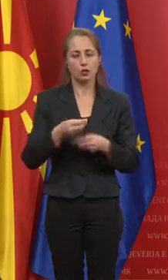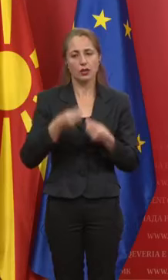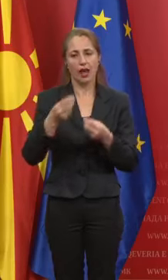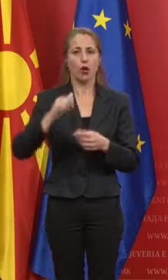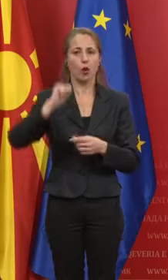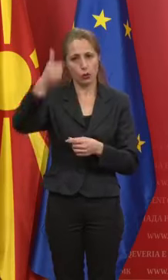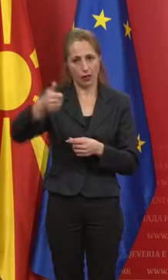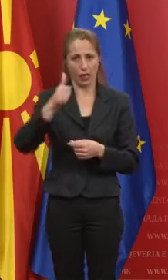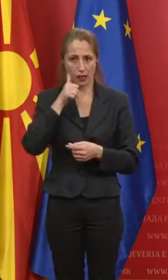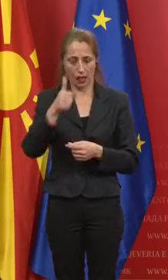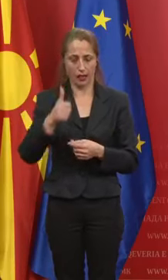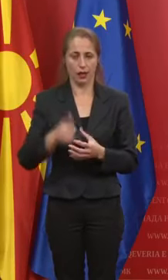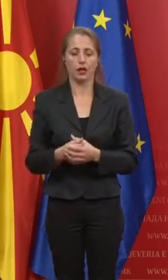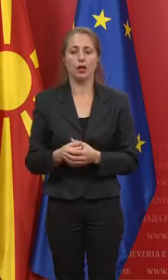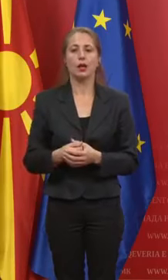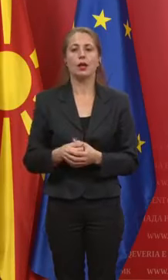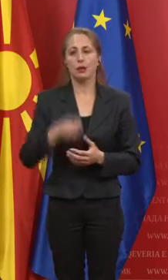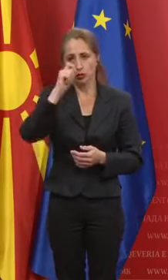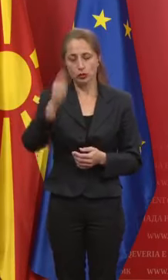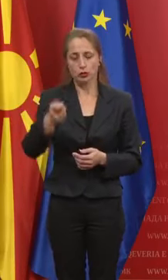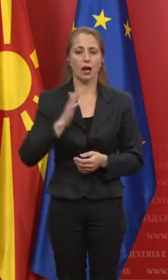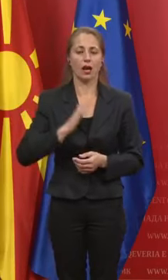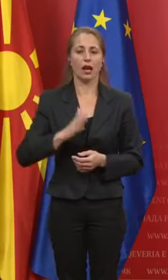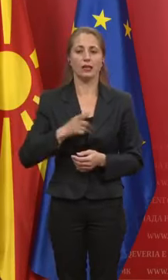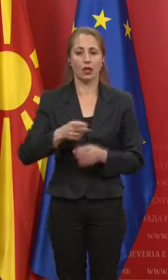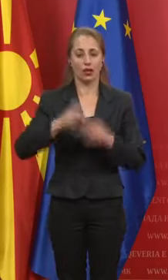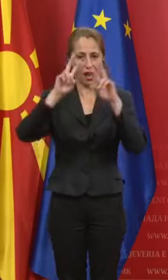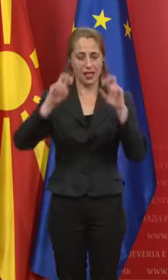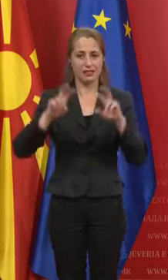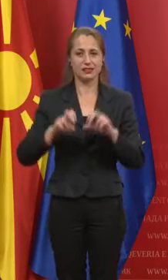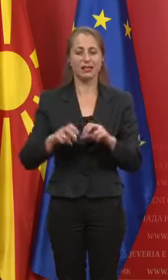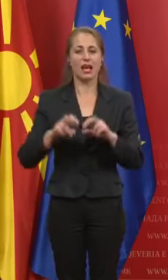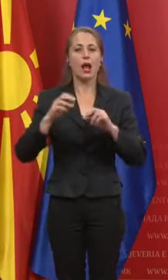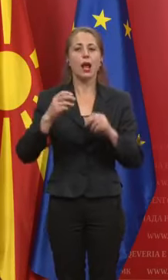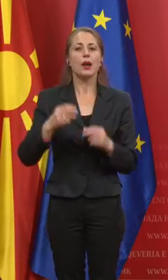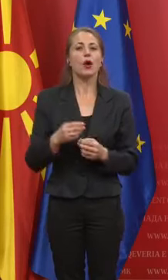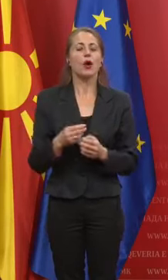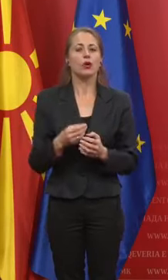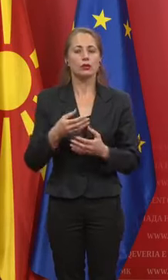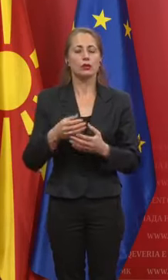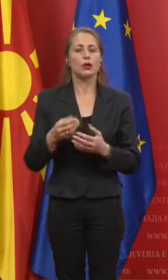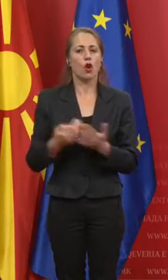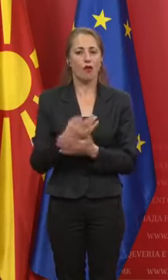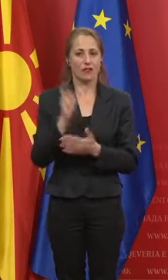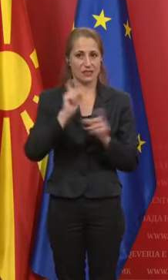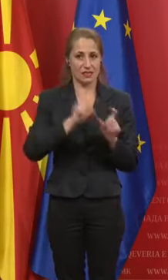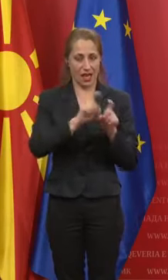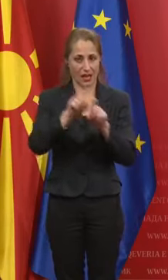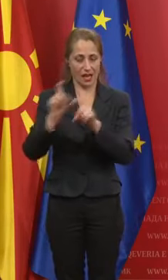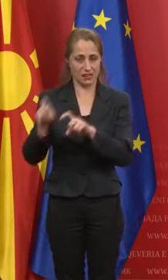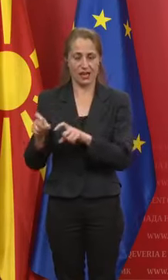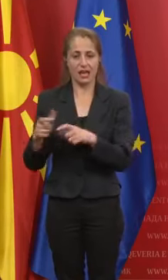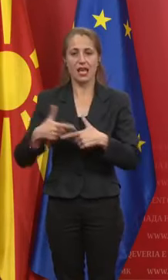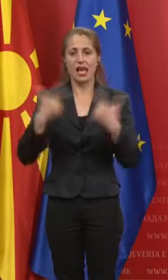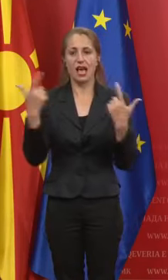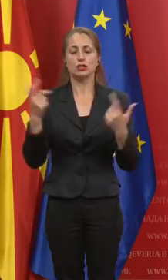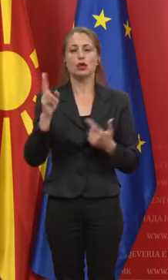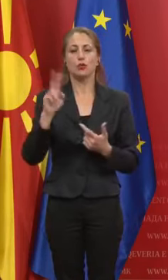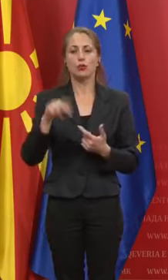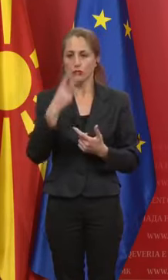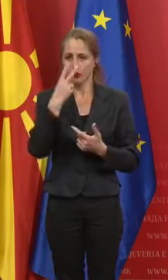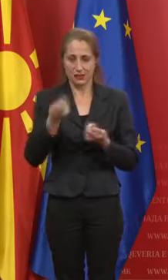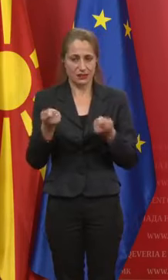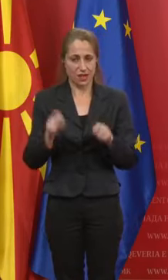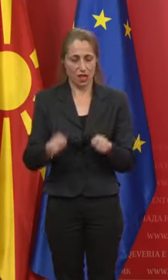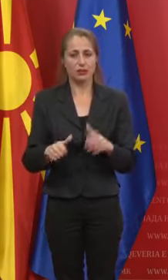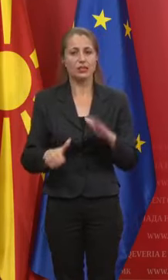ден. Почитувани граѓани, од анализите на епидемиолошките анкети на ново заразените, јасно може да се заклучи